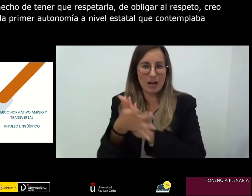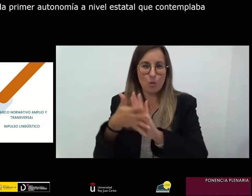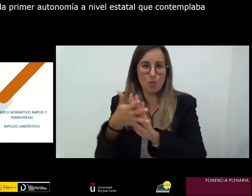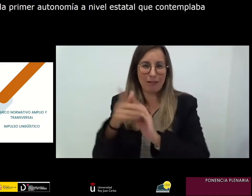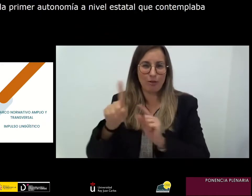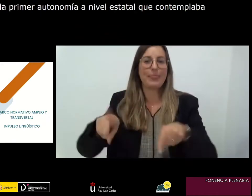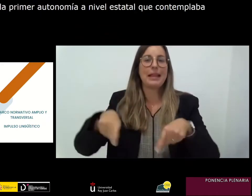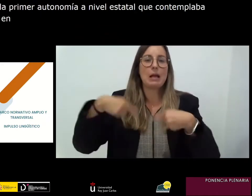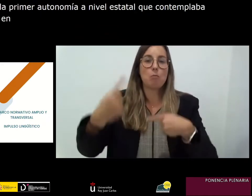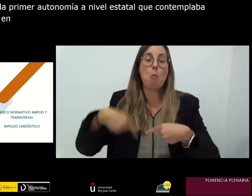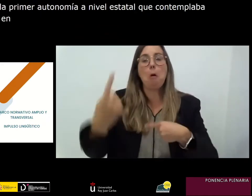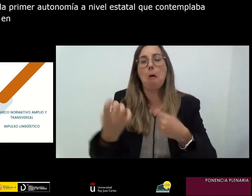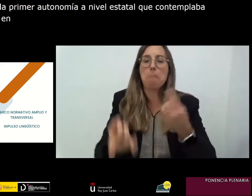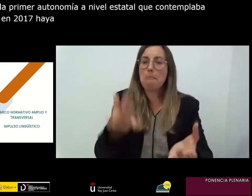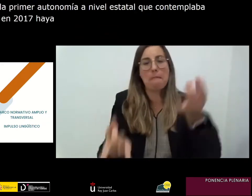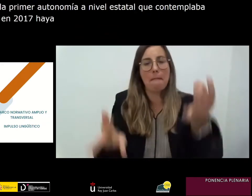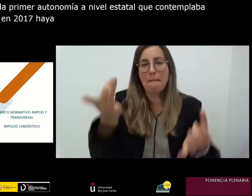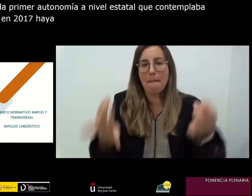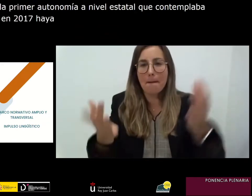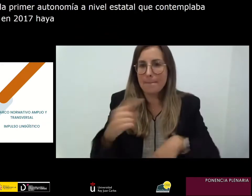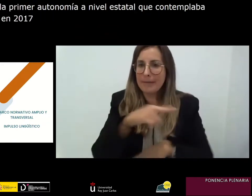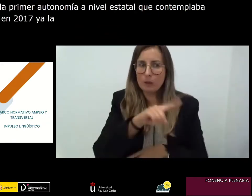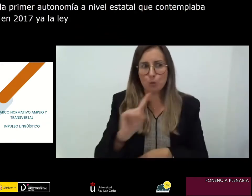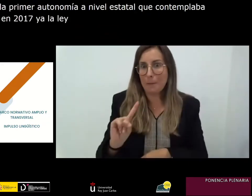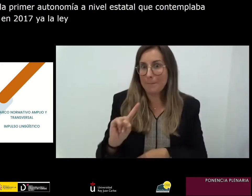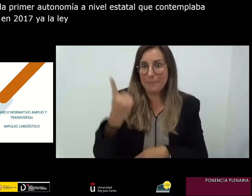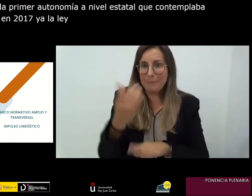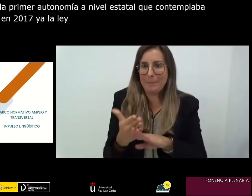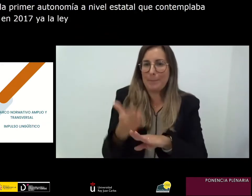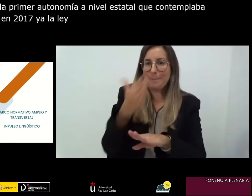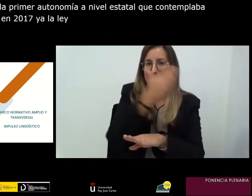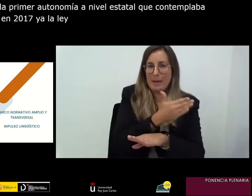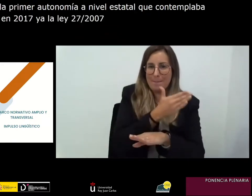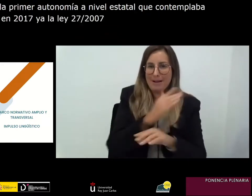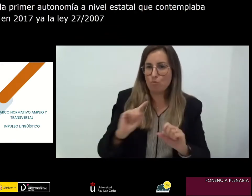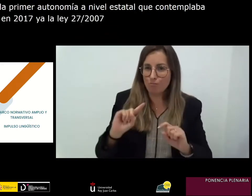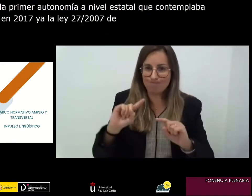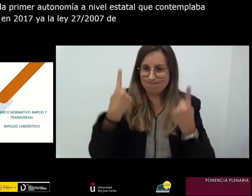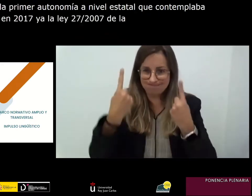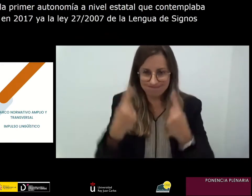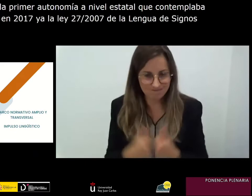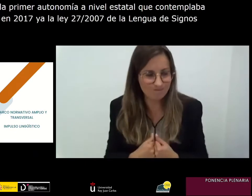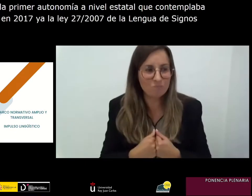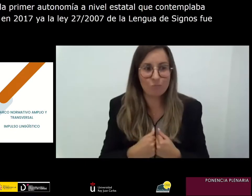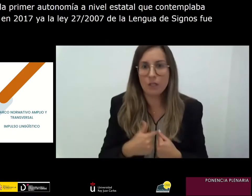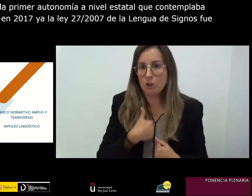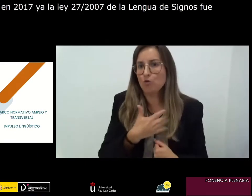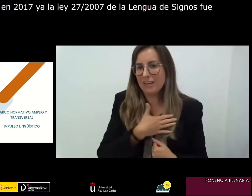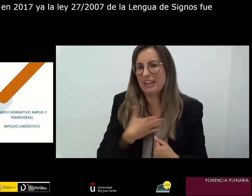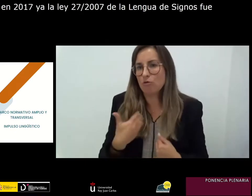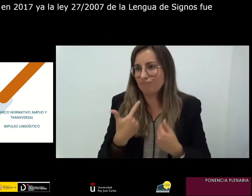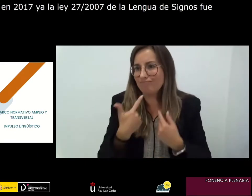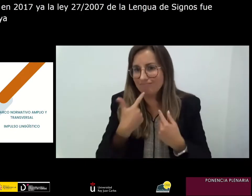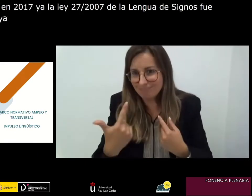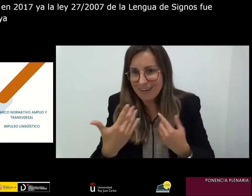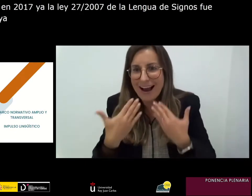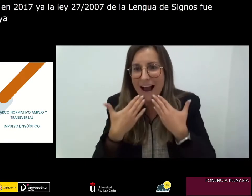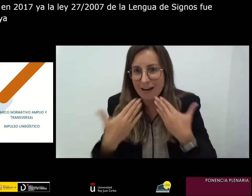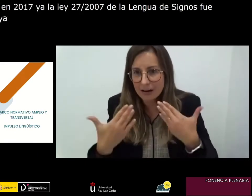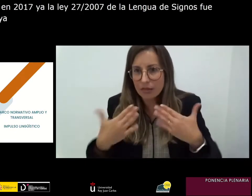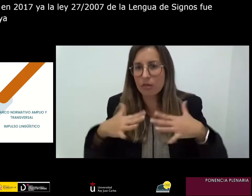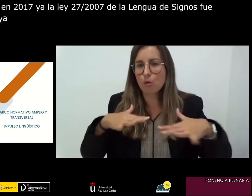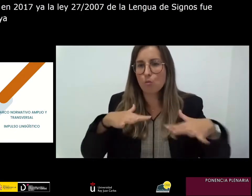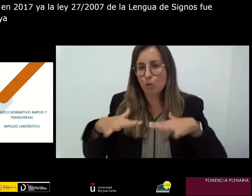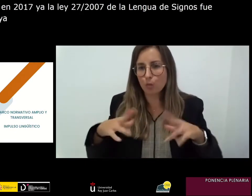ley 27/2007 de lengua de signos fue después posterior y ya fueron saliendo más normativa, ¿no? Pero nuestro estatuto fue el